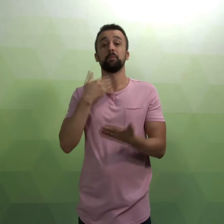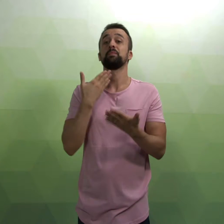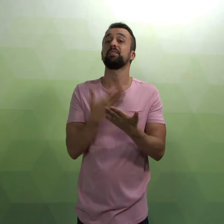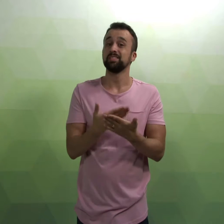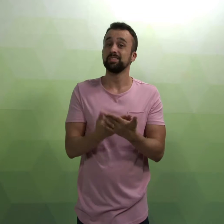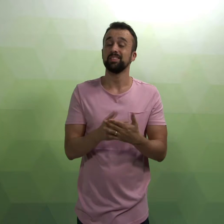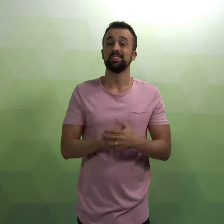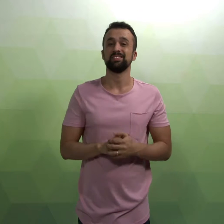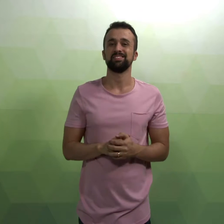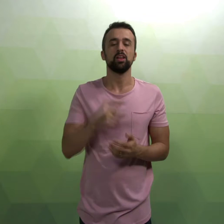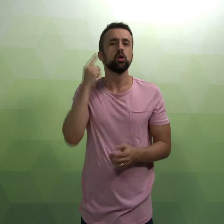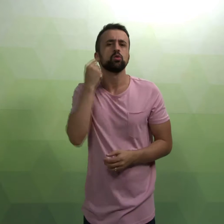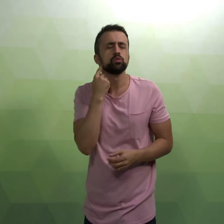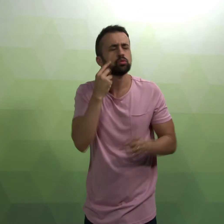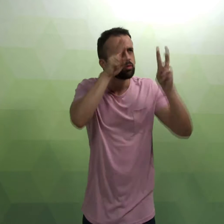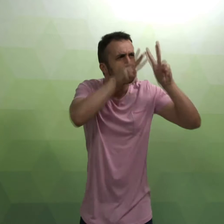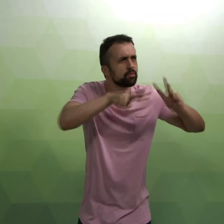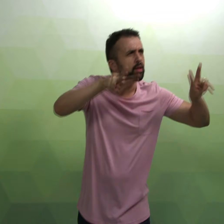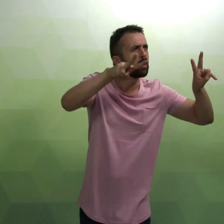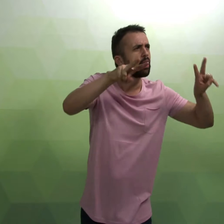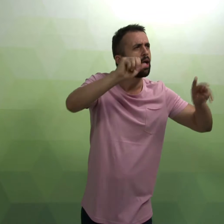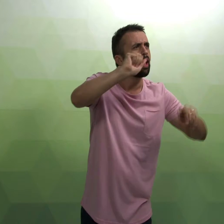surdo visualiza a ação